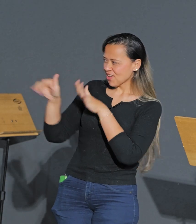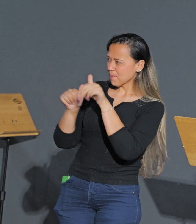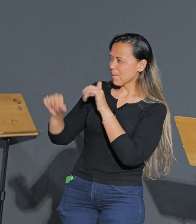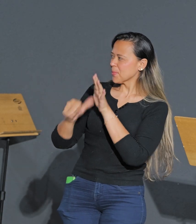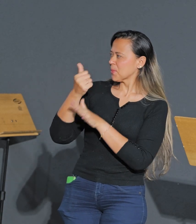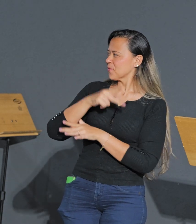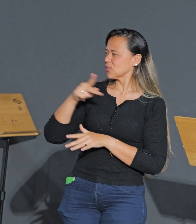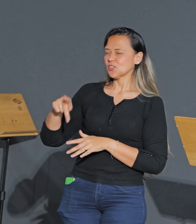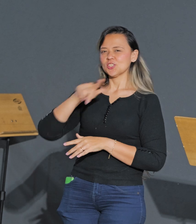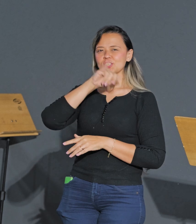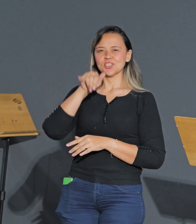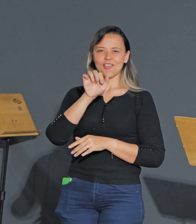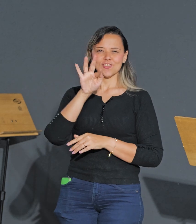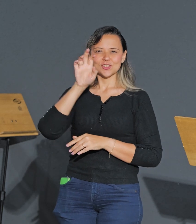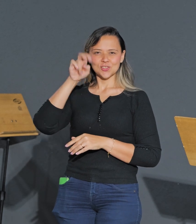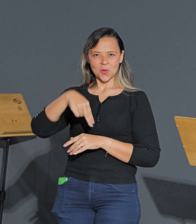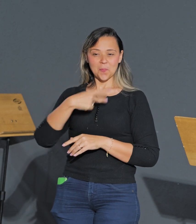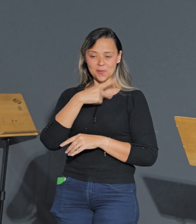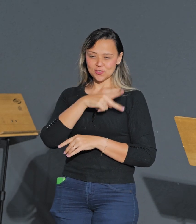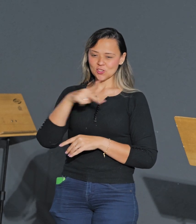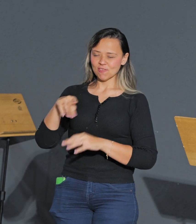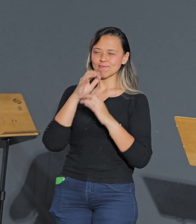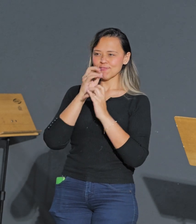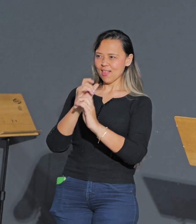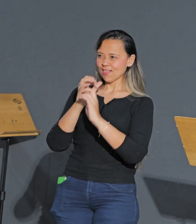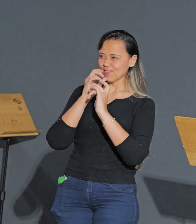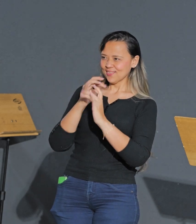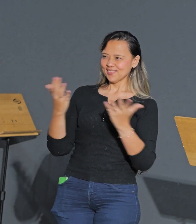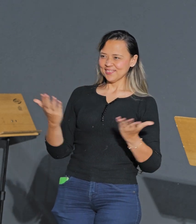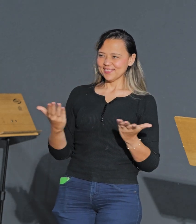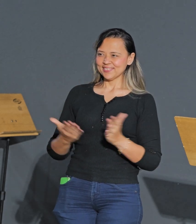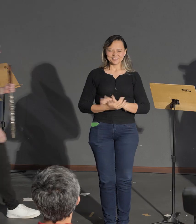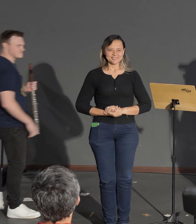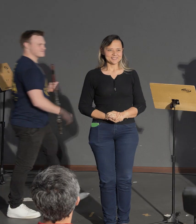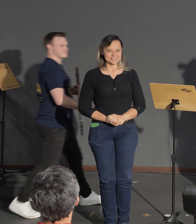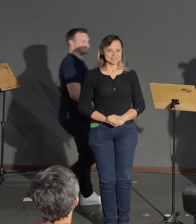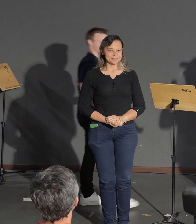primeiro o professor Jefferson, nosso professor de flauta transversa.